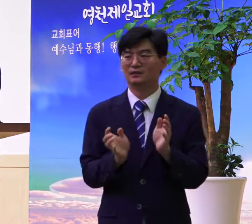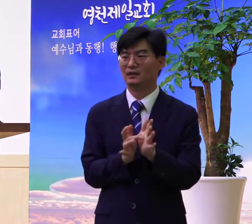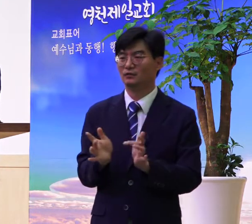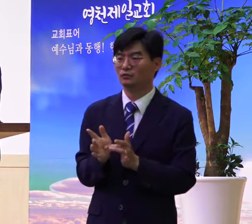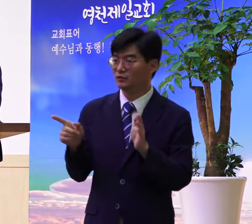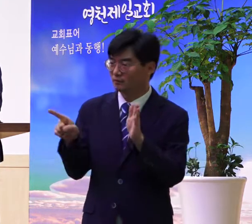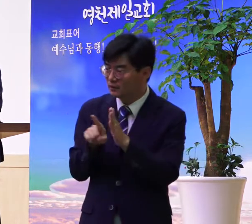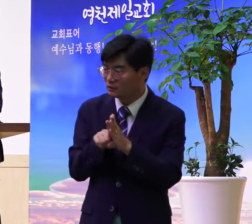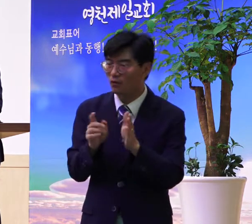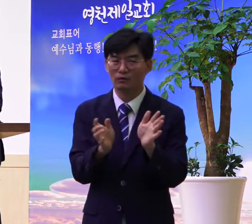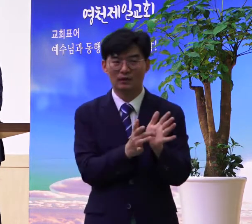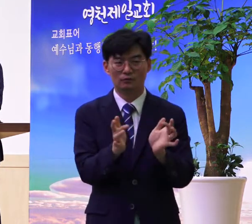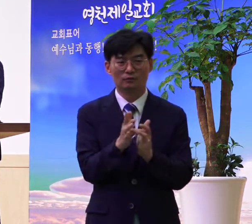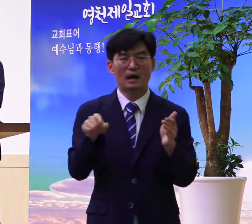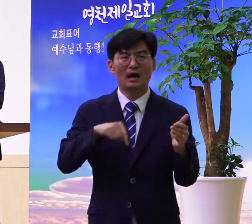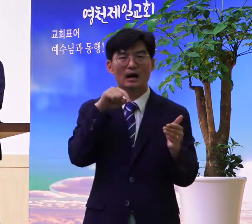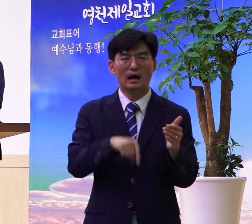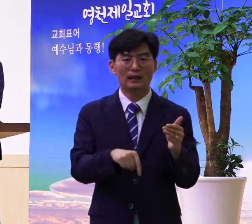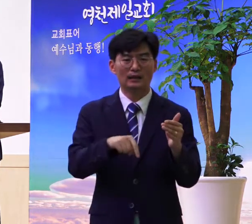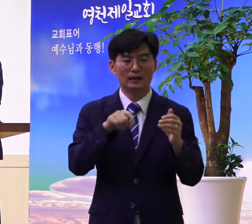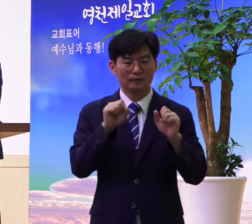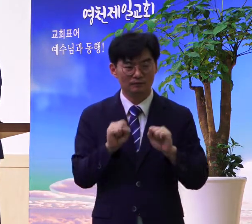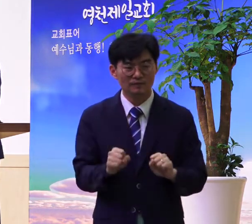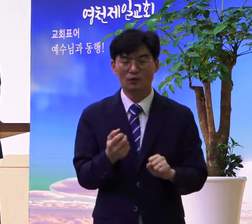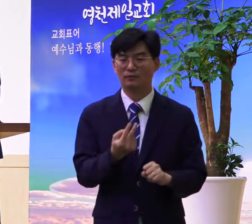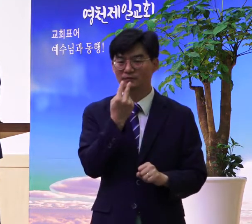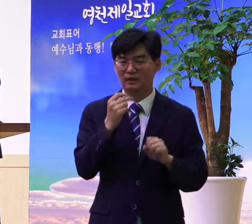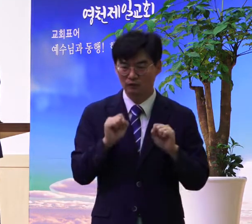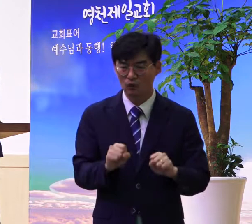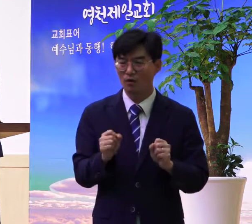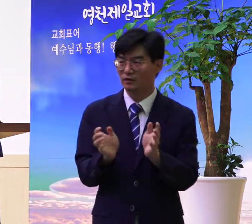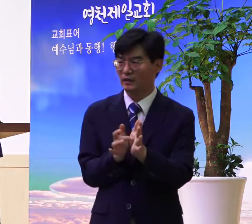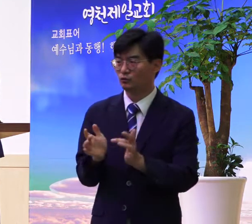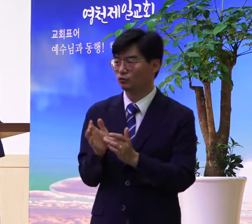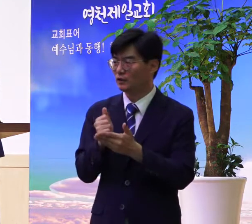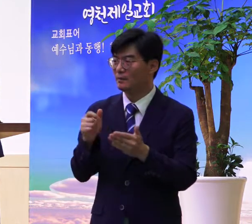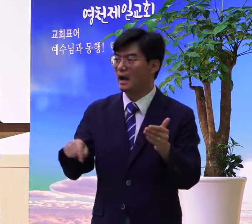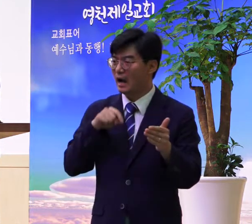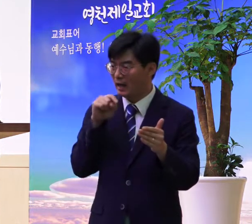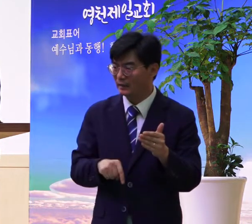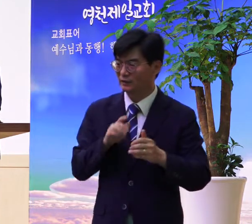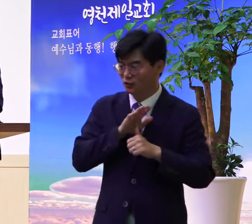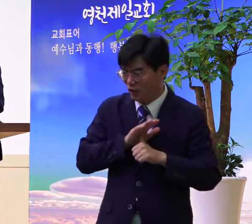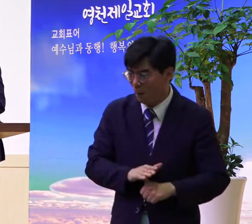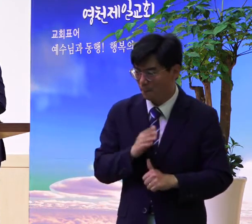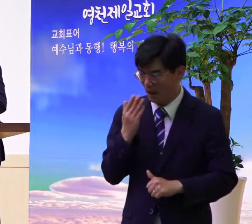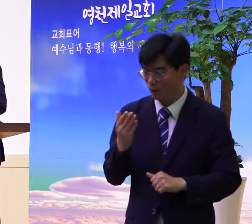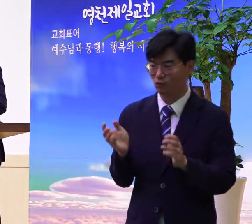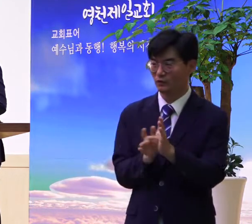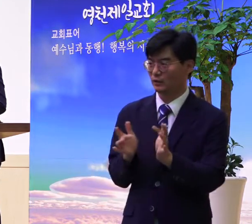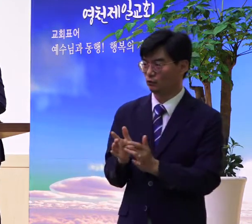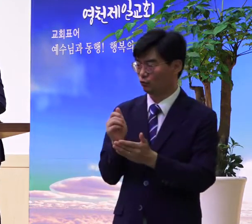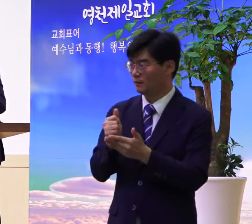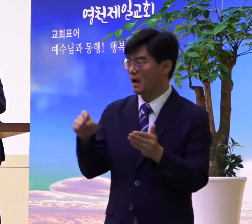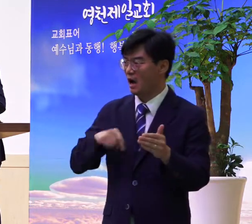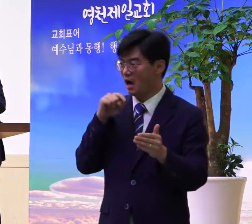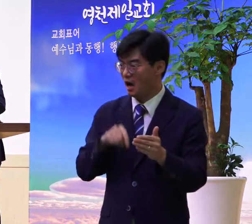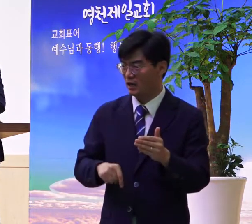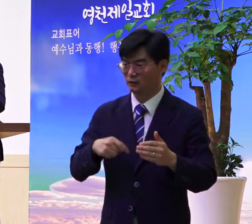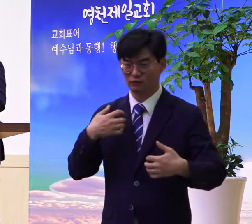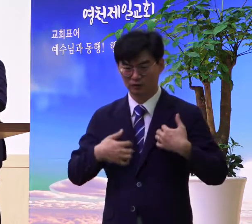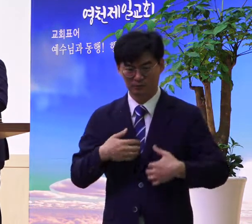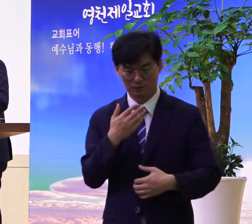원했었고, 예수님 안에서 그는 사역했고, 예수님 안에서 말하고, 예수님 안에서 참고, 예수님 안에서 견디면서